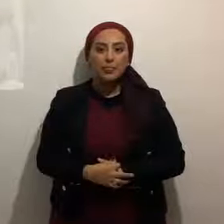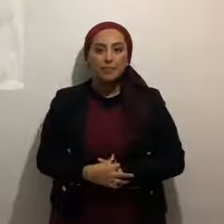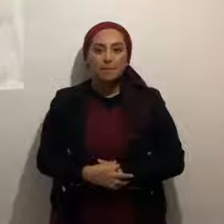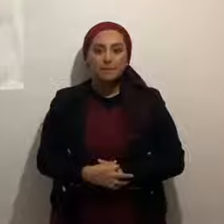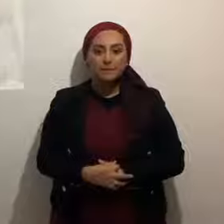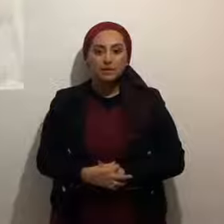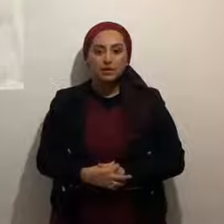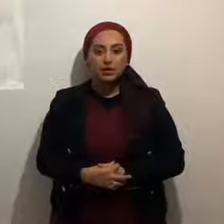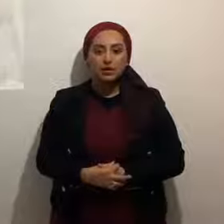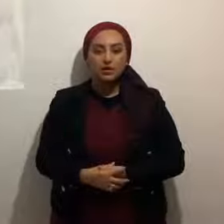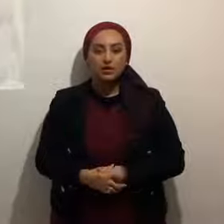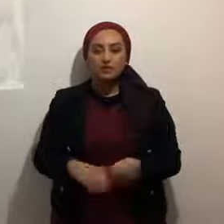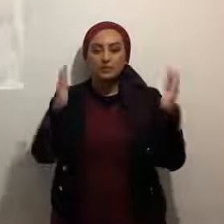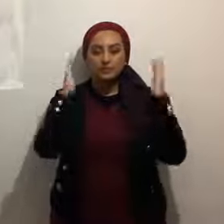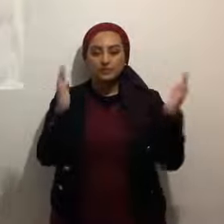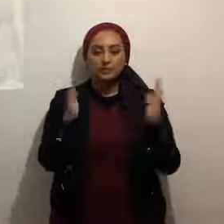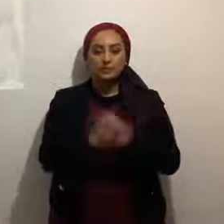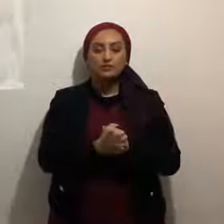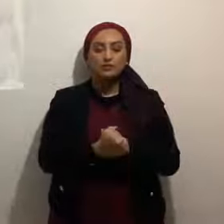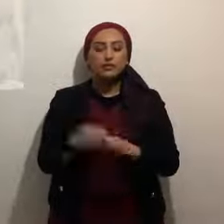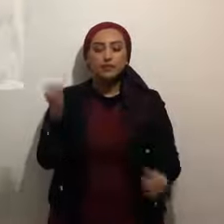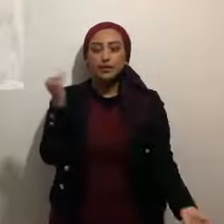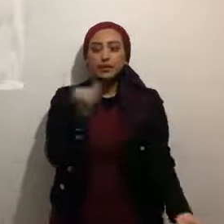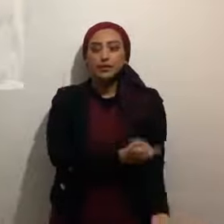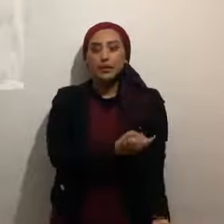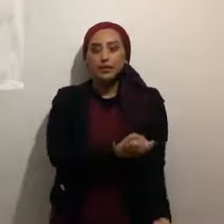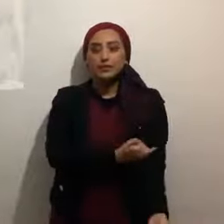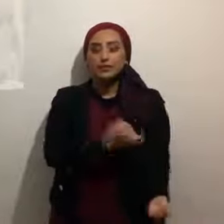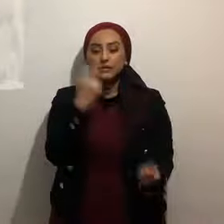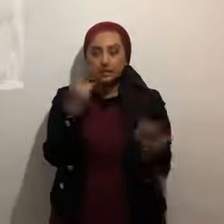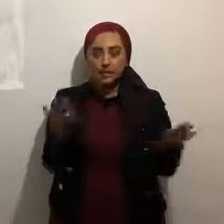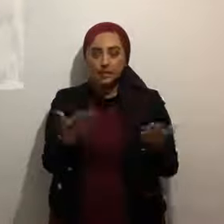Entonces, escuchen bien, Isaac, ya lo vimos aquí, en